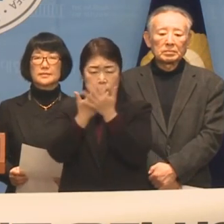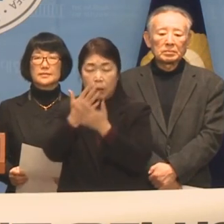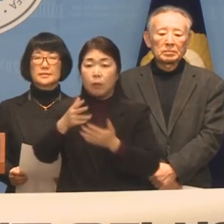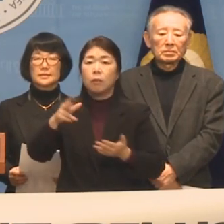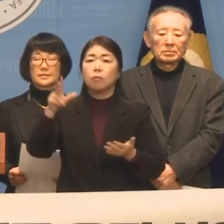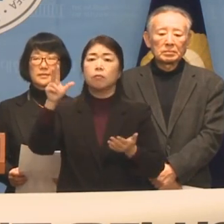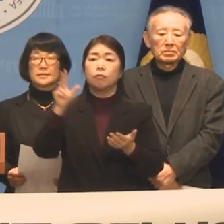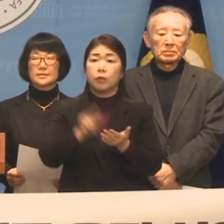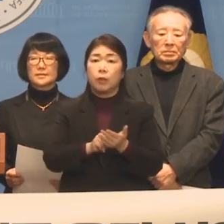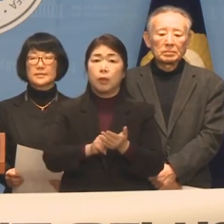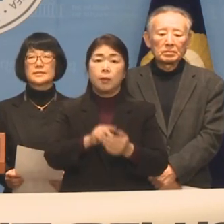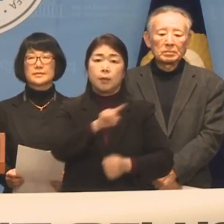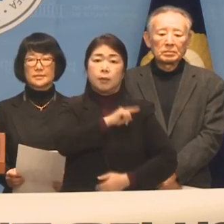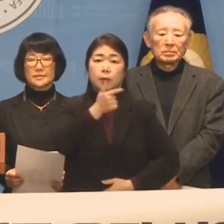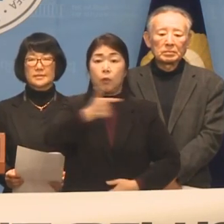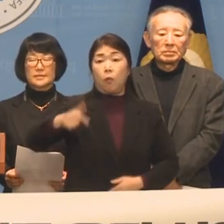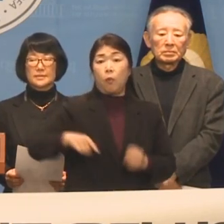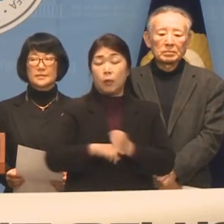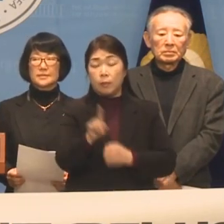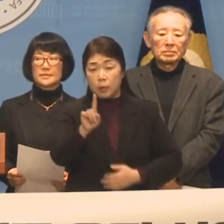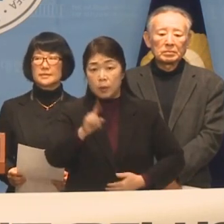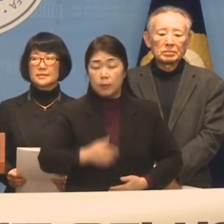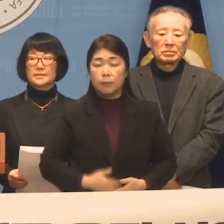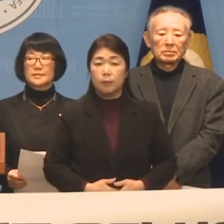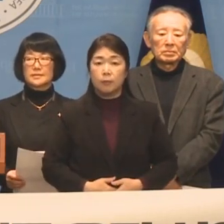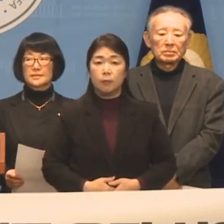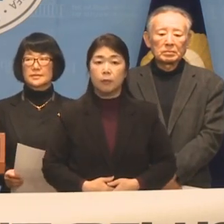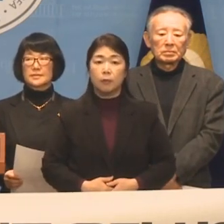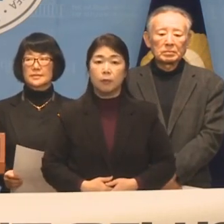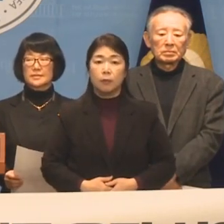제일 큰 원인은 뭐 다들 아시겠지만